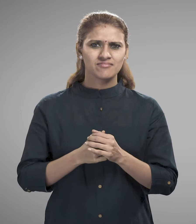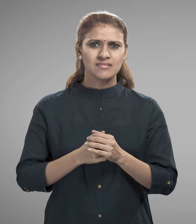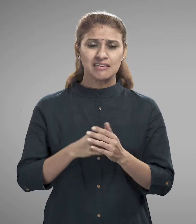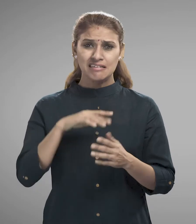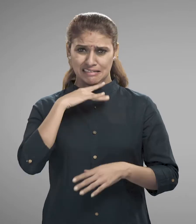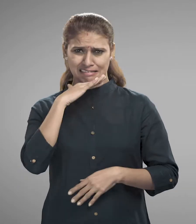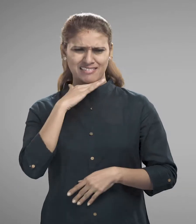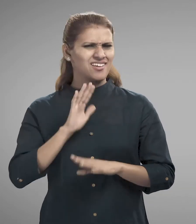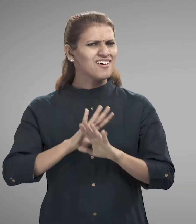गंदगी,